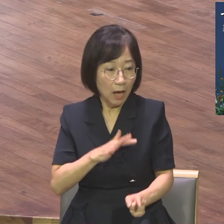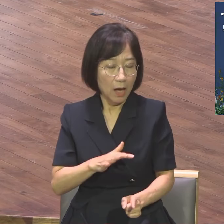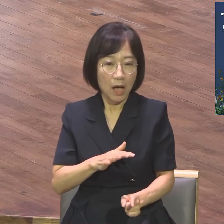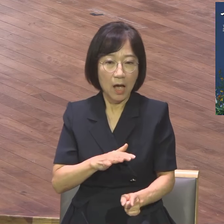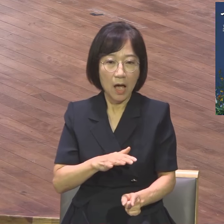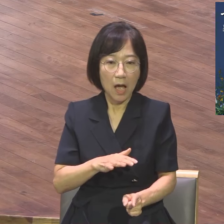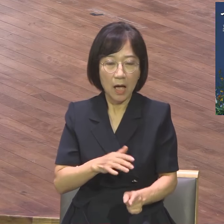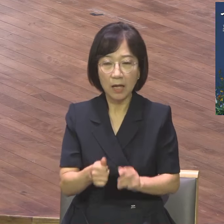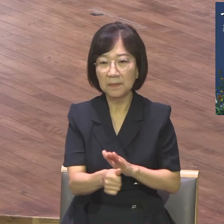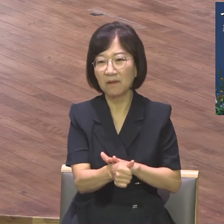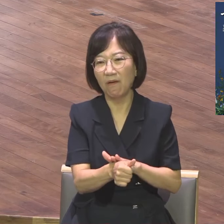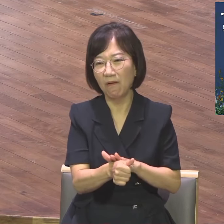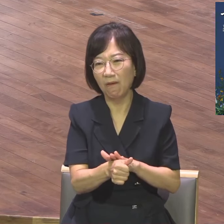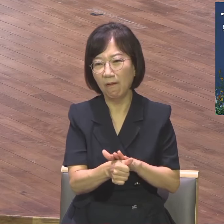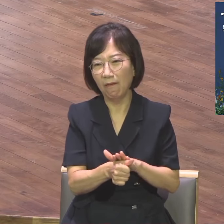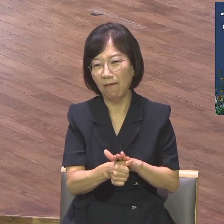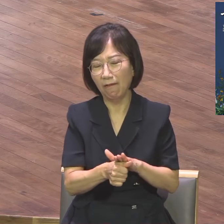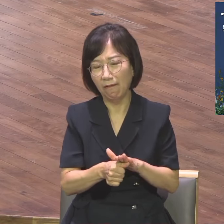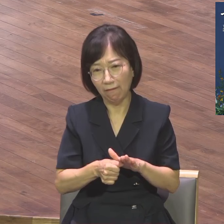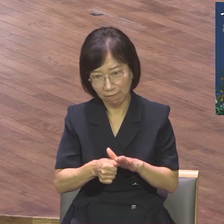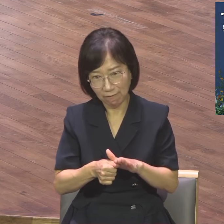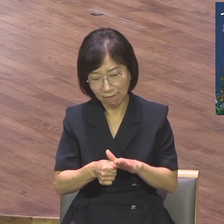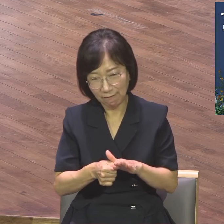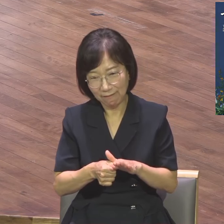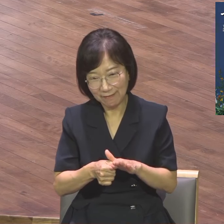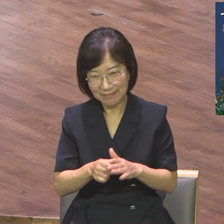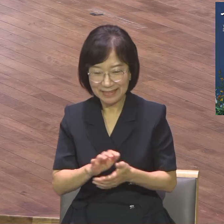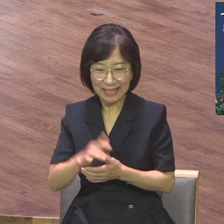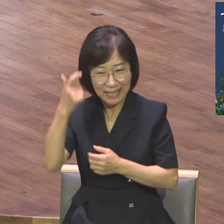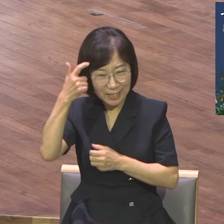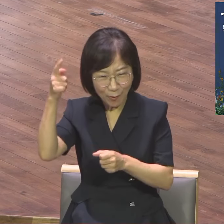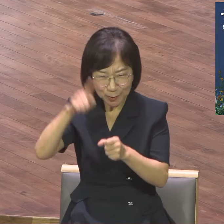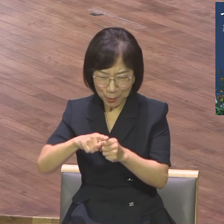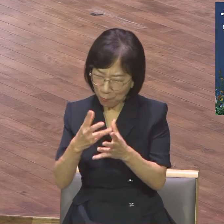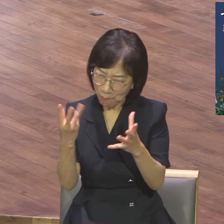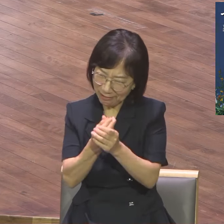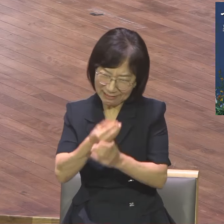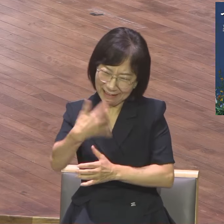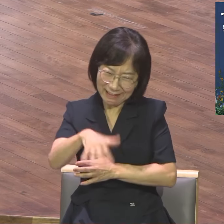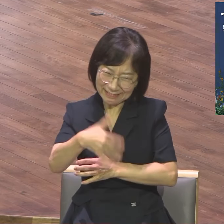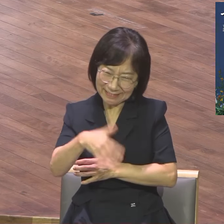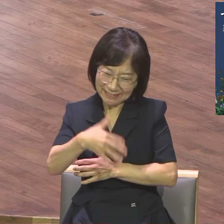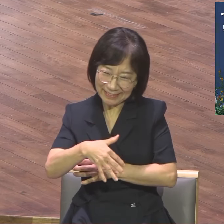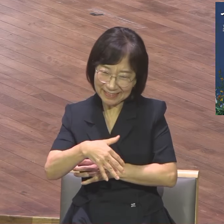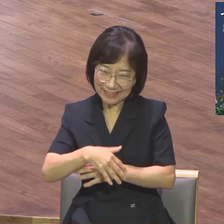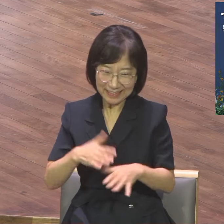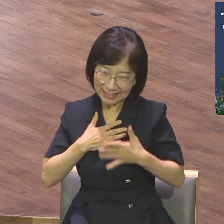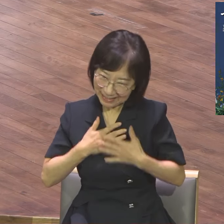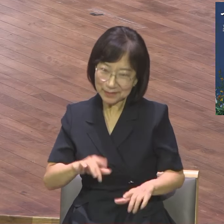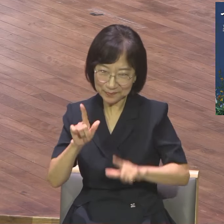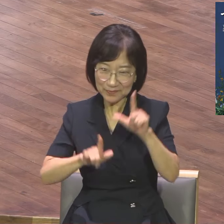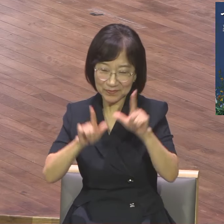영적으로 볼 때 완전히 뭐요? 설익은 상태지요. 설익은 상태.